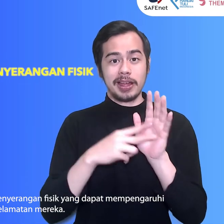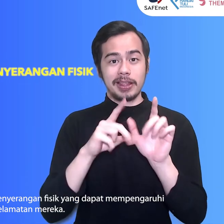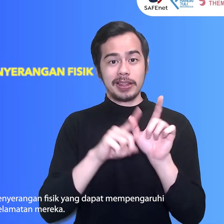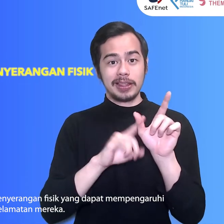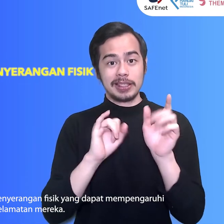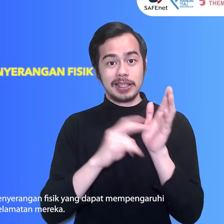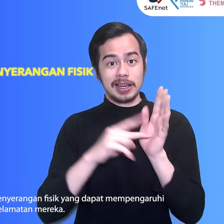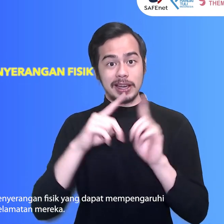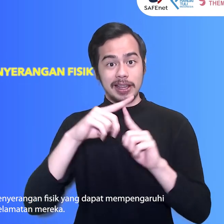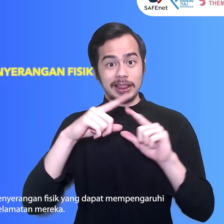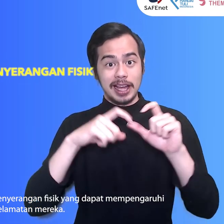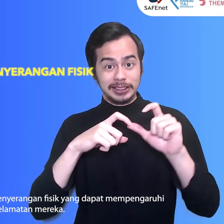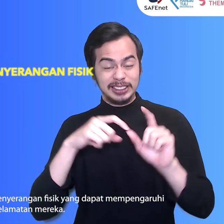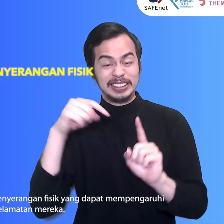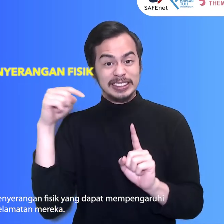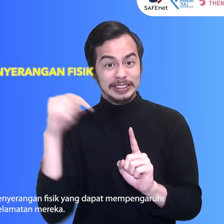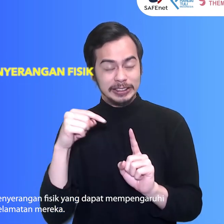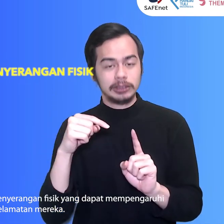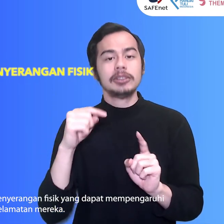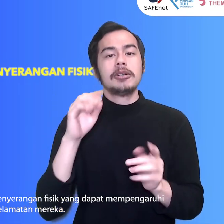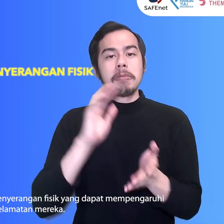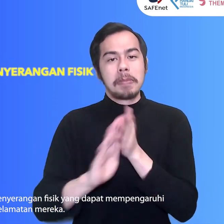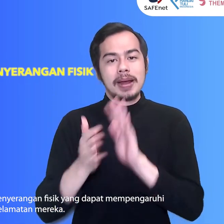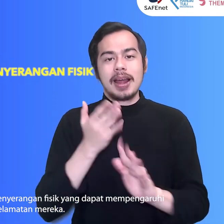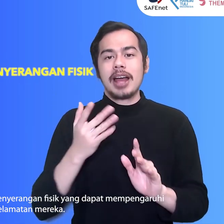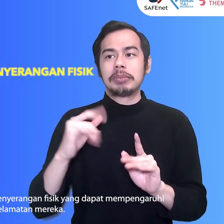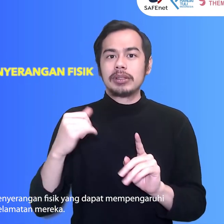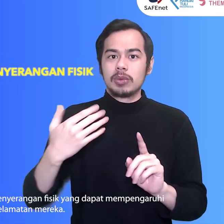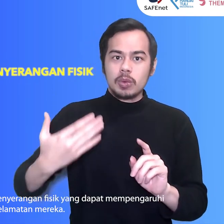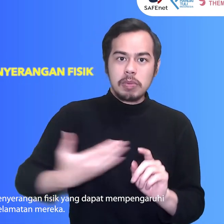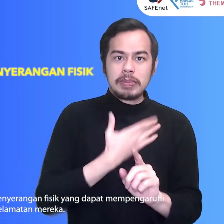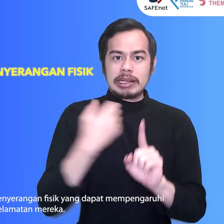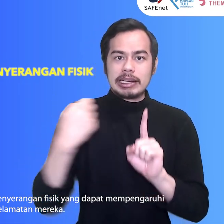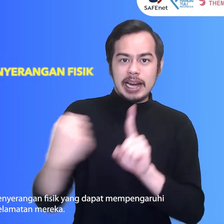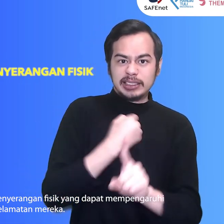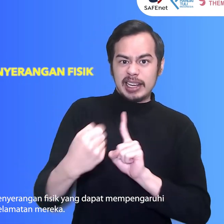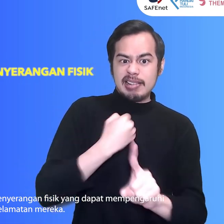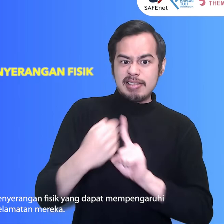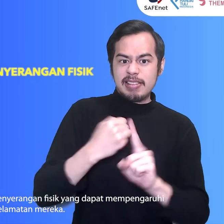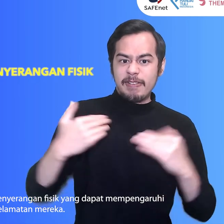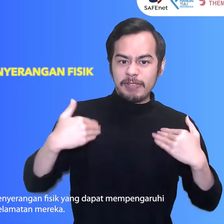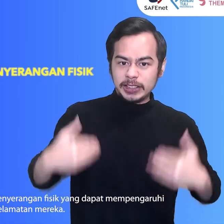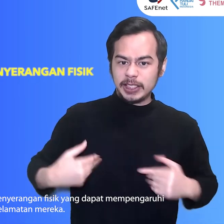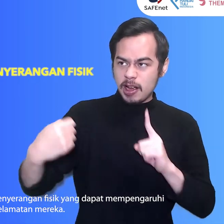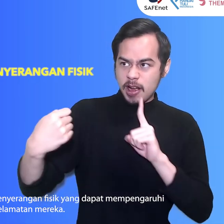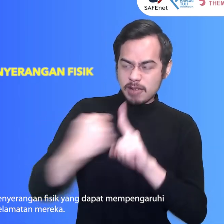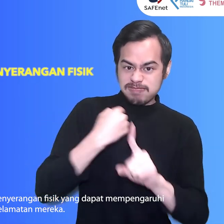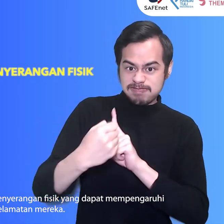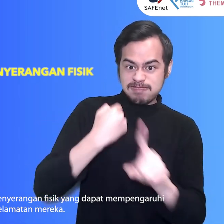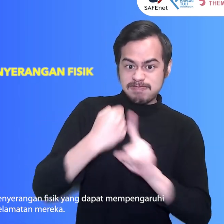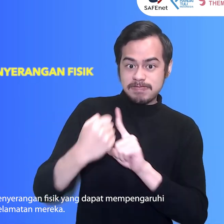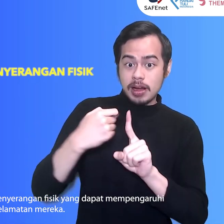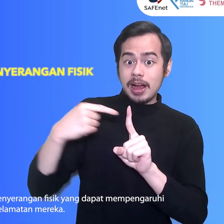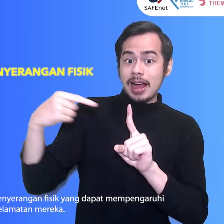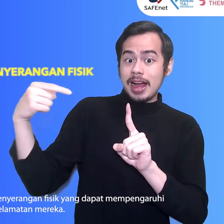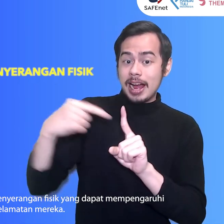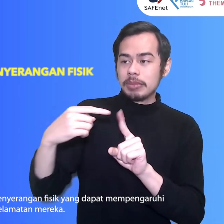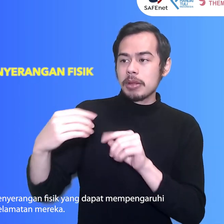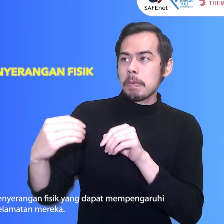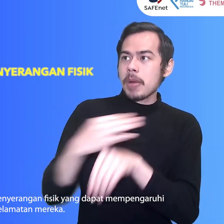mereka Hai mereka terlibat dalam kejahatan langsung seperti perekaman perkosaan